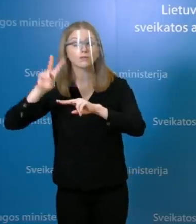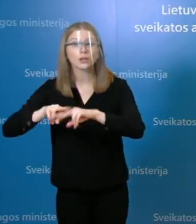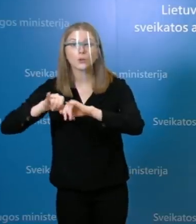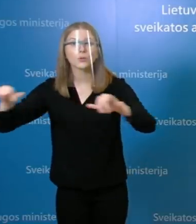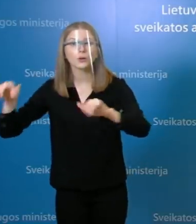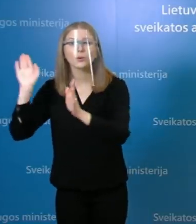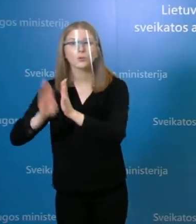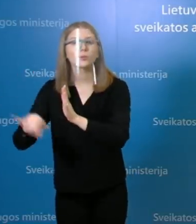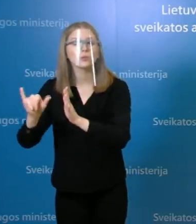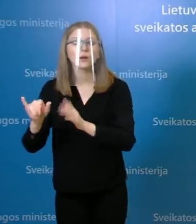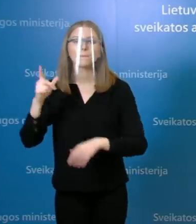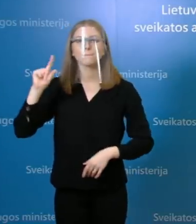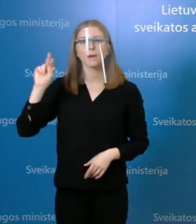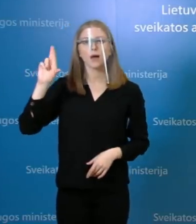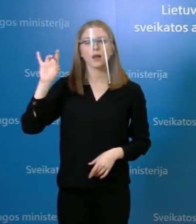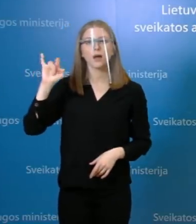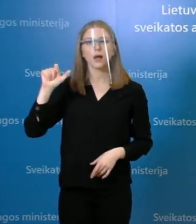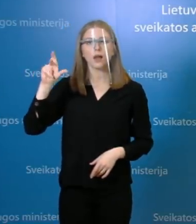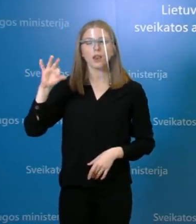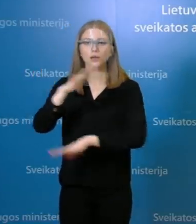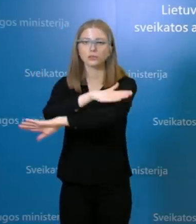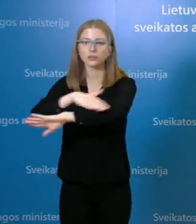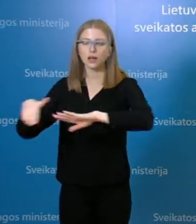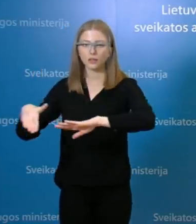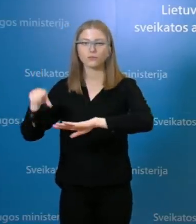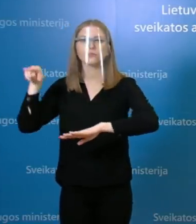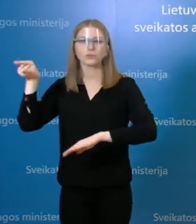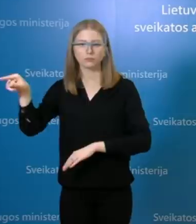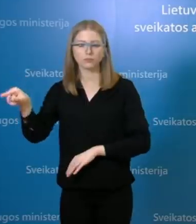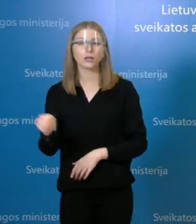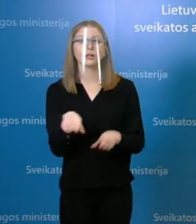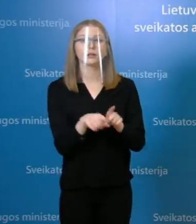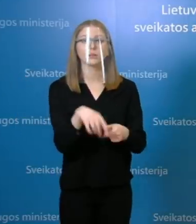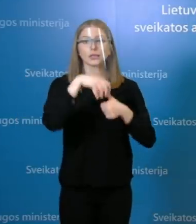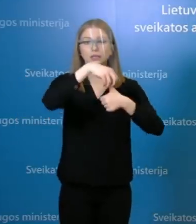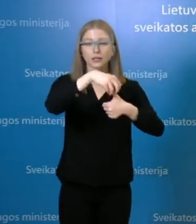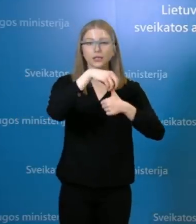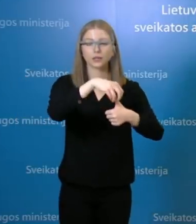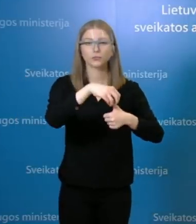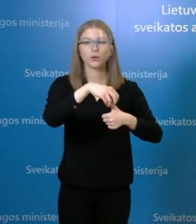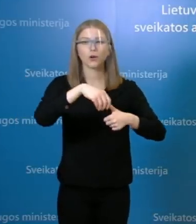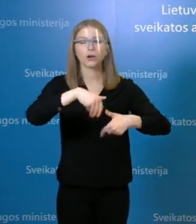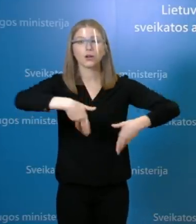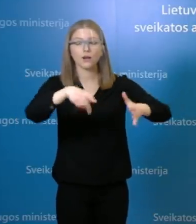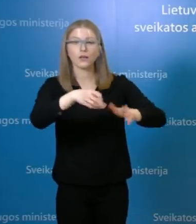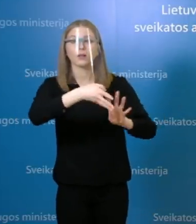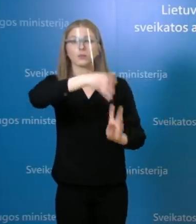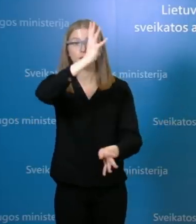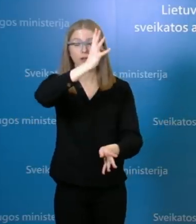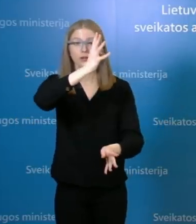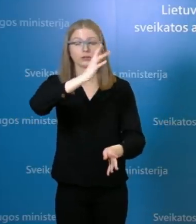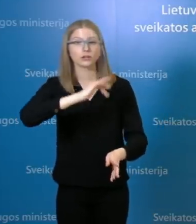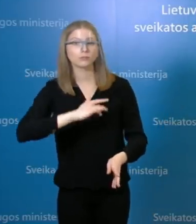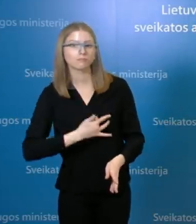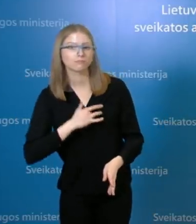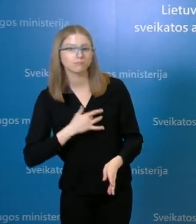daugio būtis esantis labai nerebavome dėl grybo gatvėje esančio daugio būčio, bet vis dėl to daugiau atvejų ten nebuvo